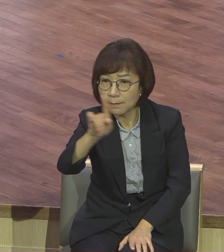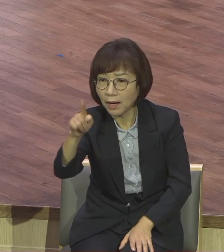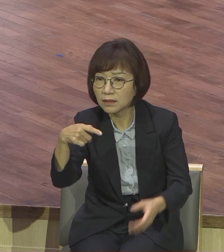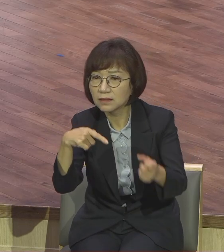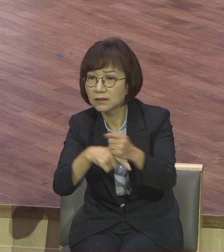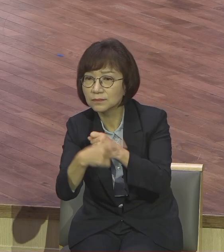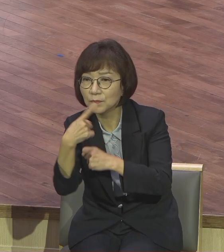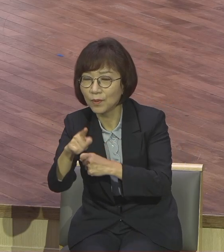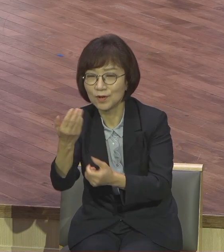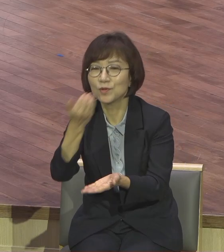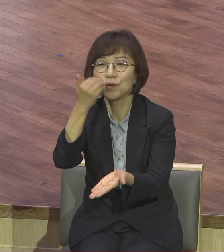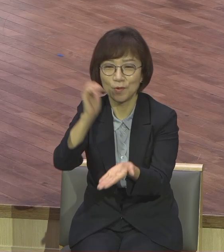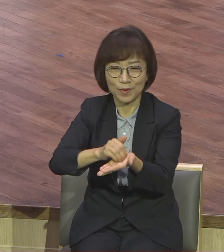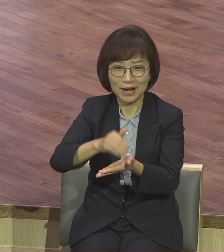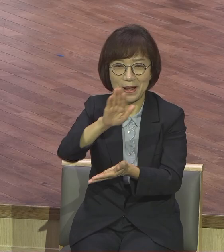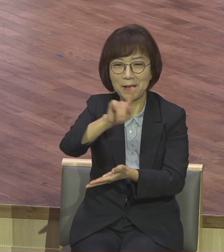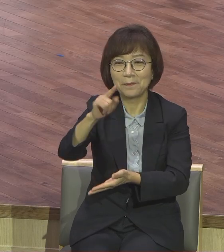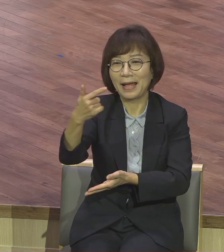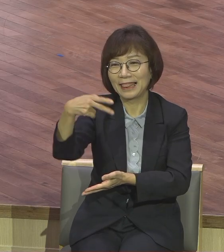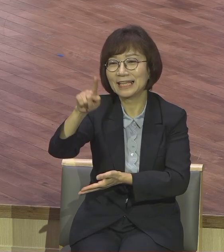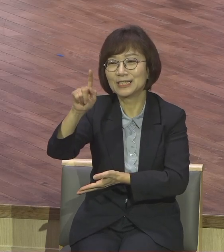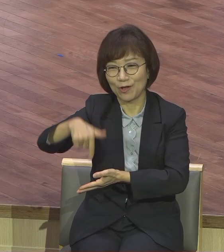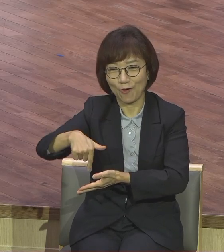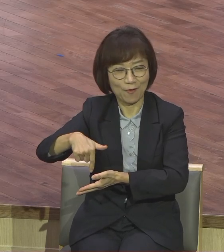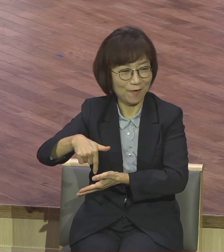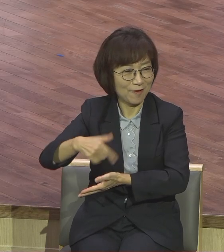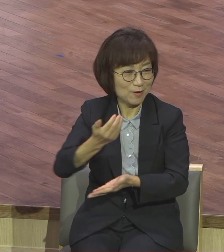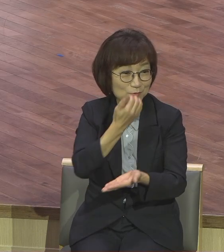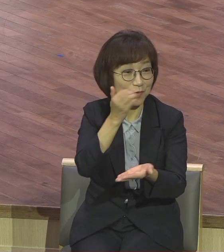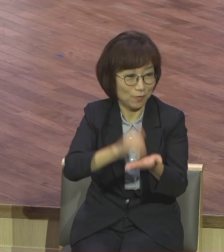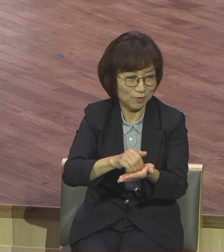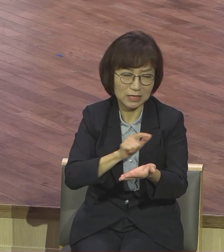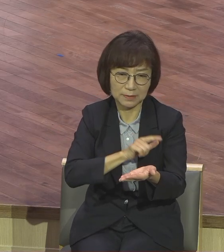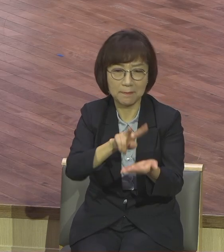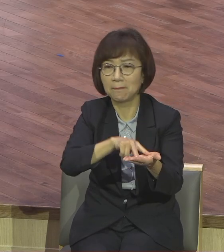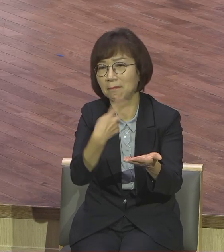그러니까 그걸 미리 아신 것 같아. 그러니까 개바라 하리라.